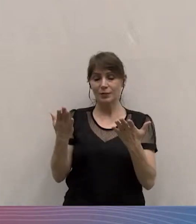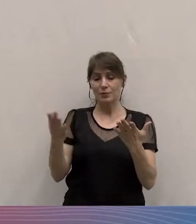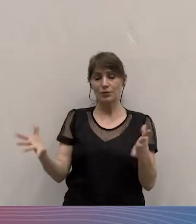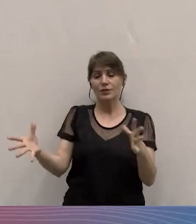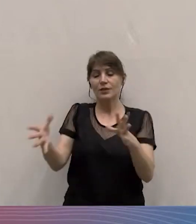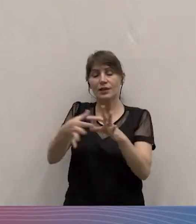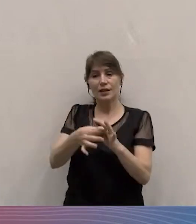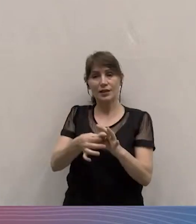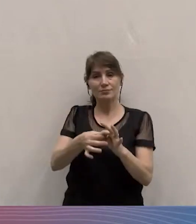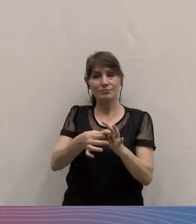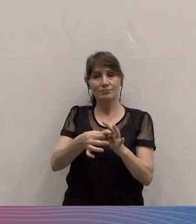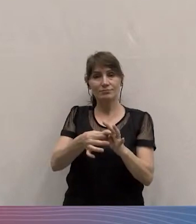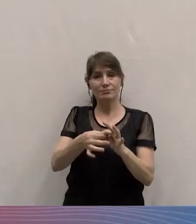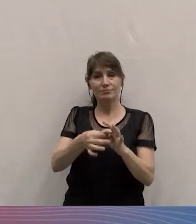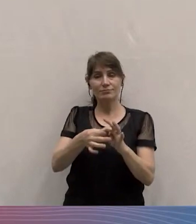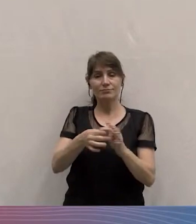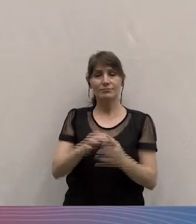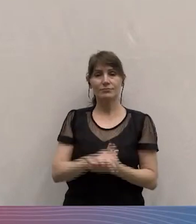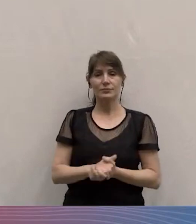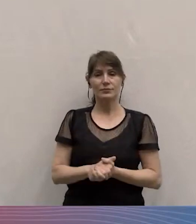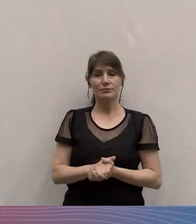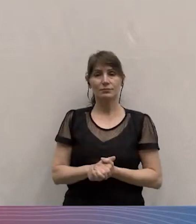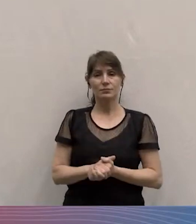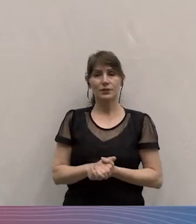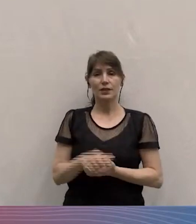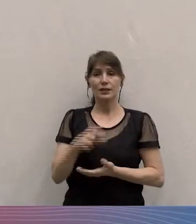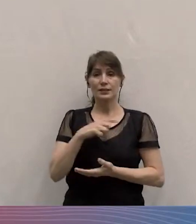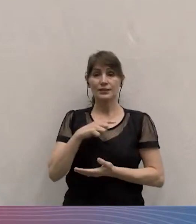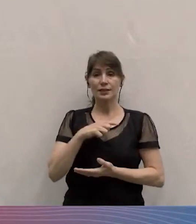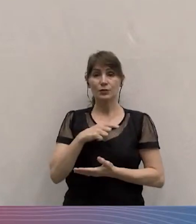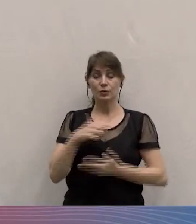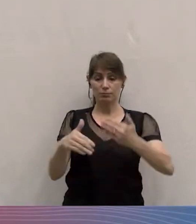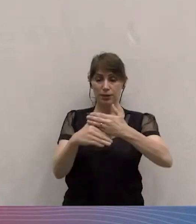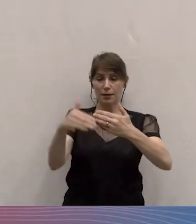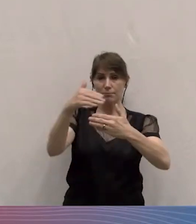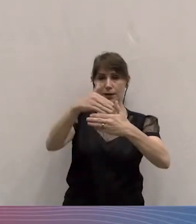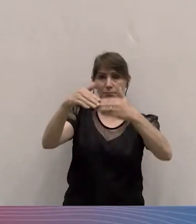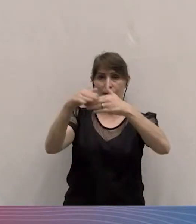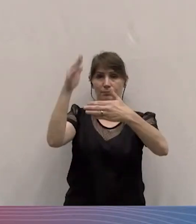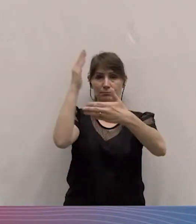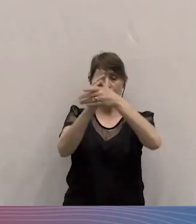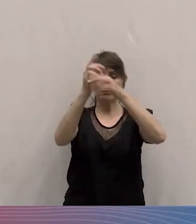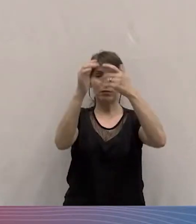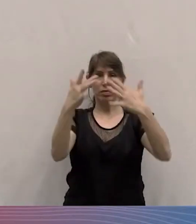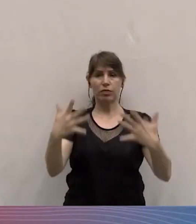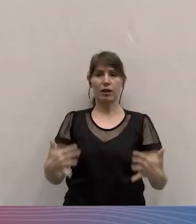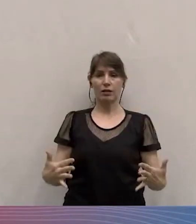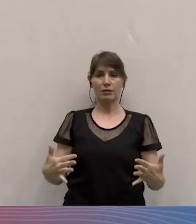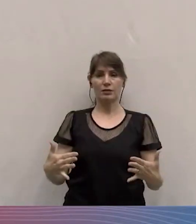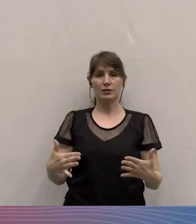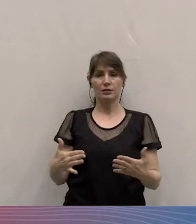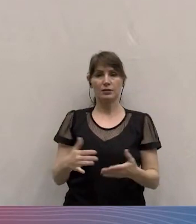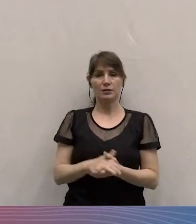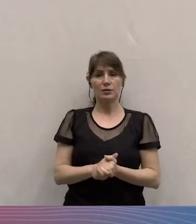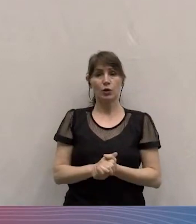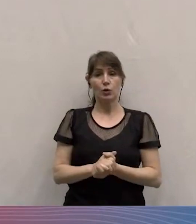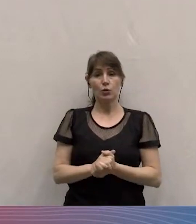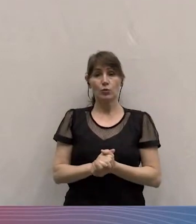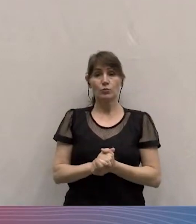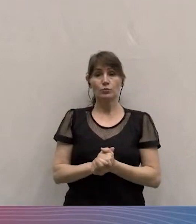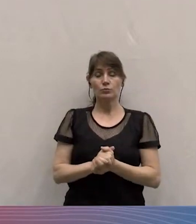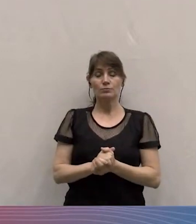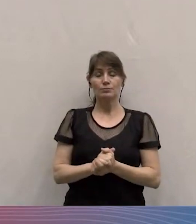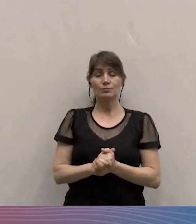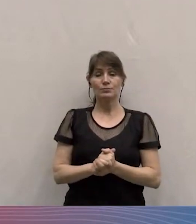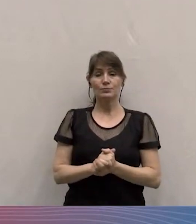um, e tendo derribado a parede da separação que estava no